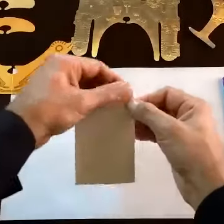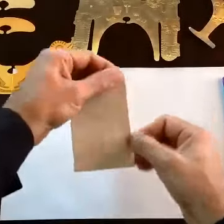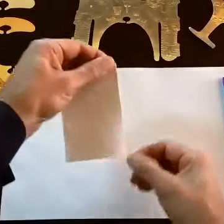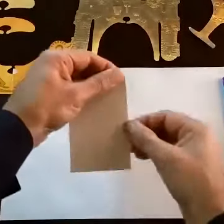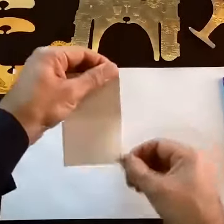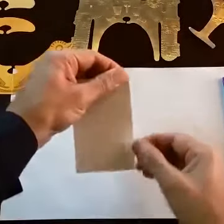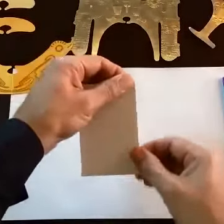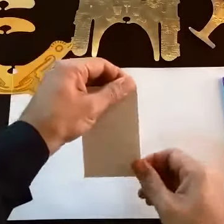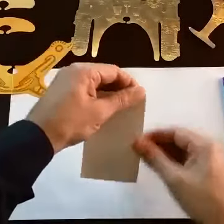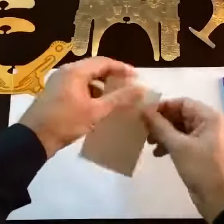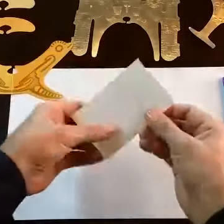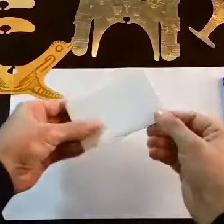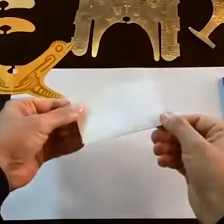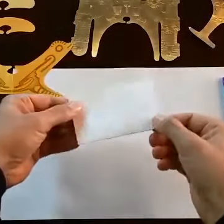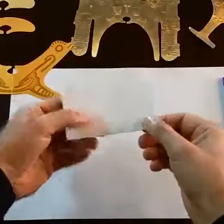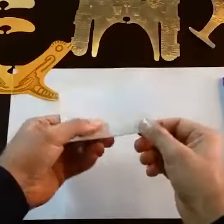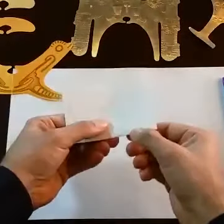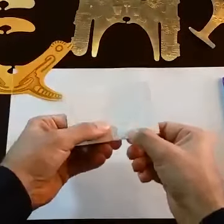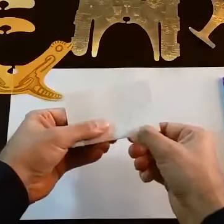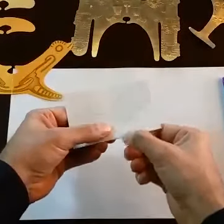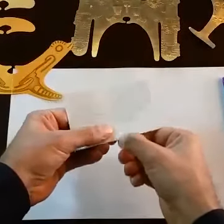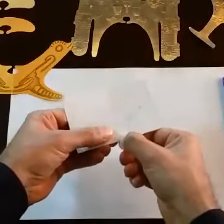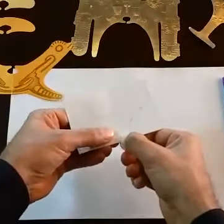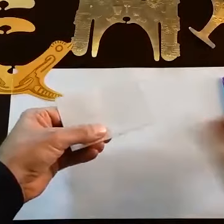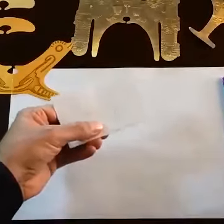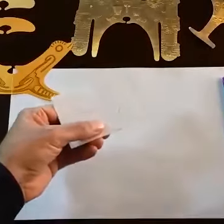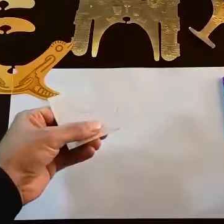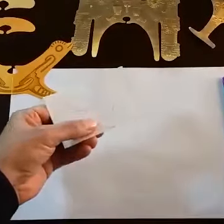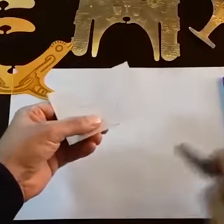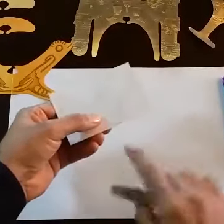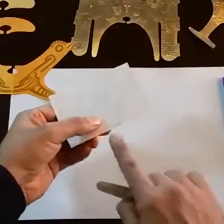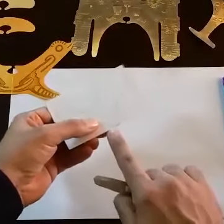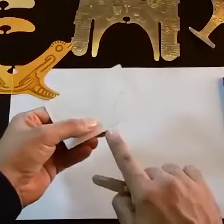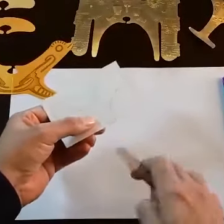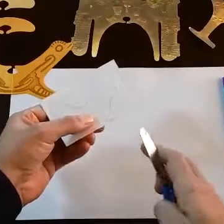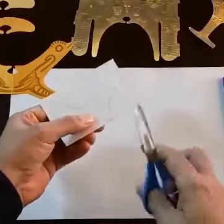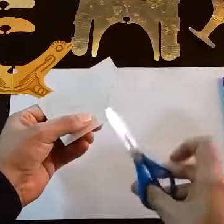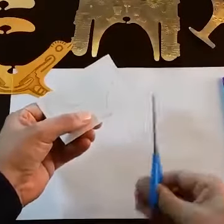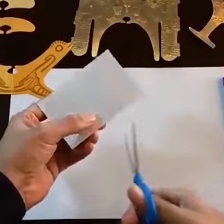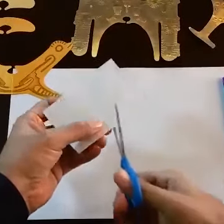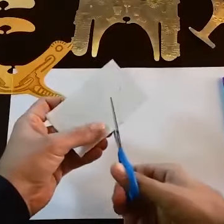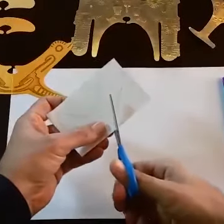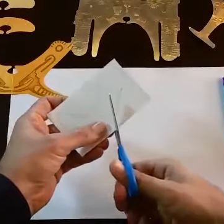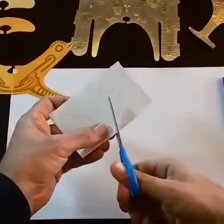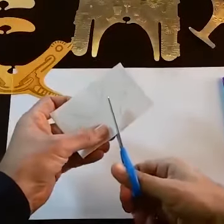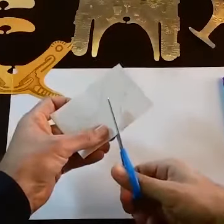Inicia por la mitad del círculo que marcaste con tu dedo meñique y sigue por la línea de la izquierda.